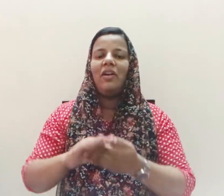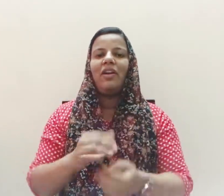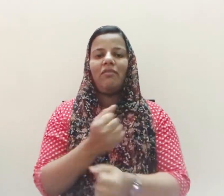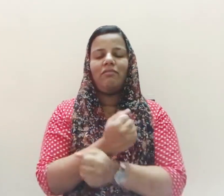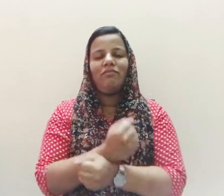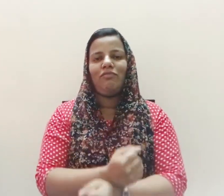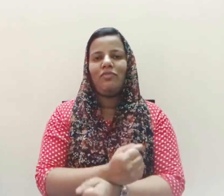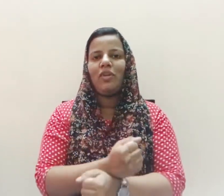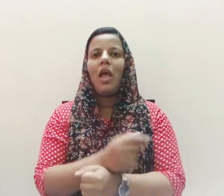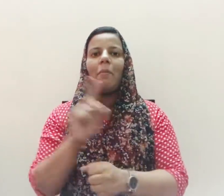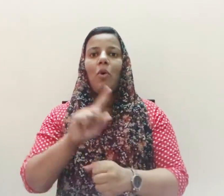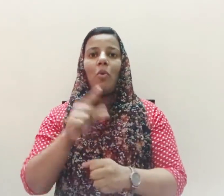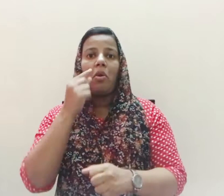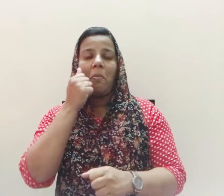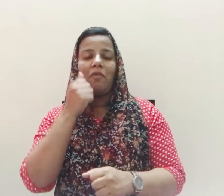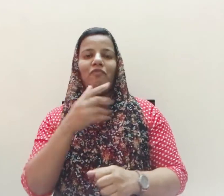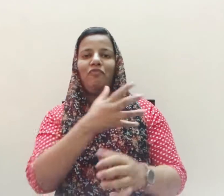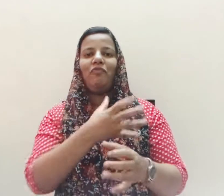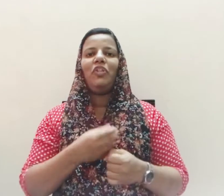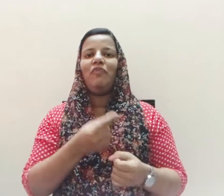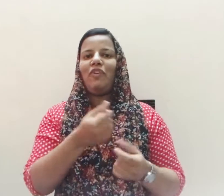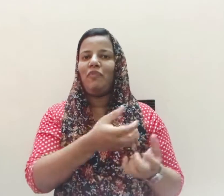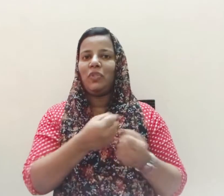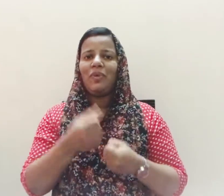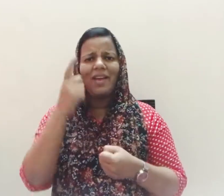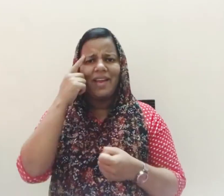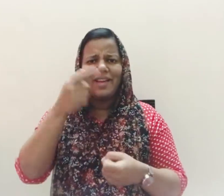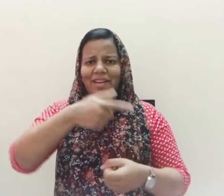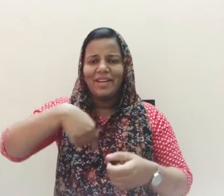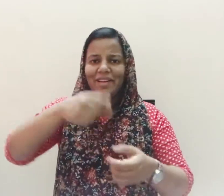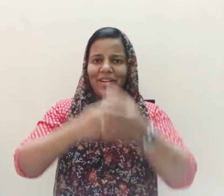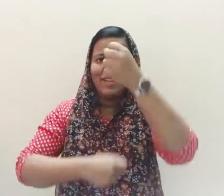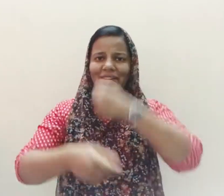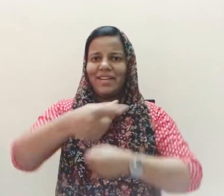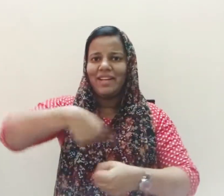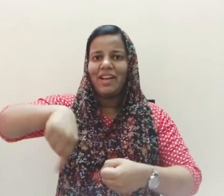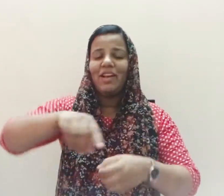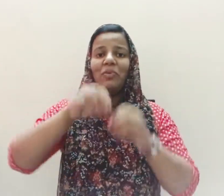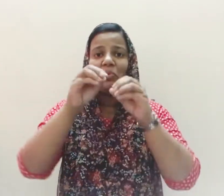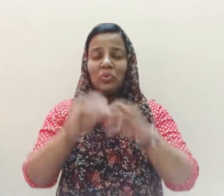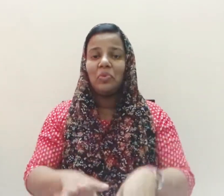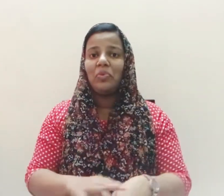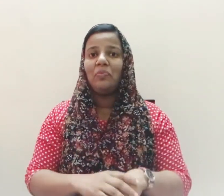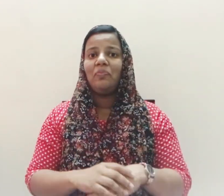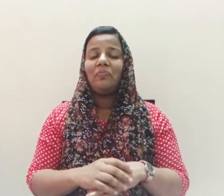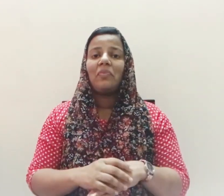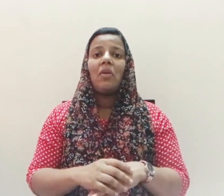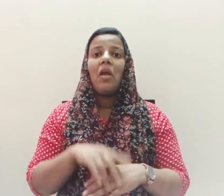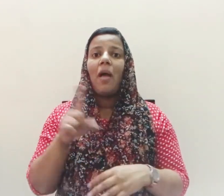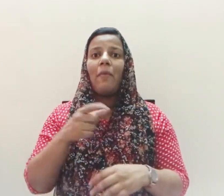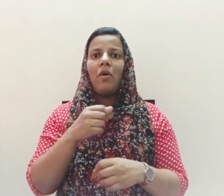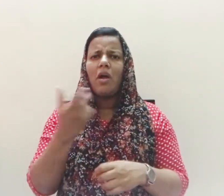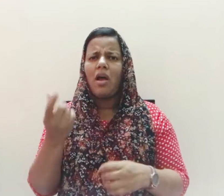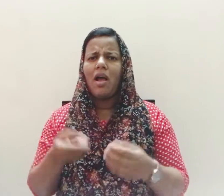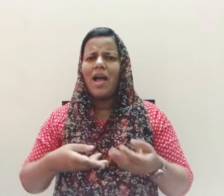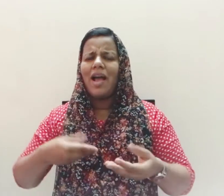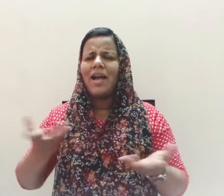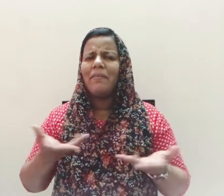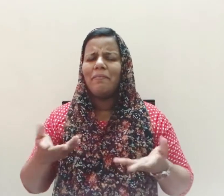നിർത്തി. നമുക്കറിയാം ജോസഫിൻ്റെ സഹോദരന്മാർ പൊട്ടക്കിണറ്റിൽ ജോസഫിനെ എടുത്തു കളഞ്ഞു, എടുത്തിട്ടു ആമേൻ. അവിടുന്ന് ഇസ്മായേലി കച്ചവടക്കാർക്ക് വിറ്റു.